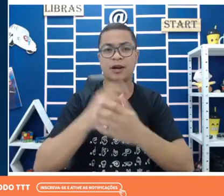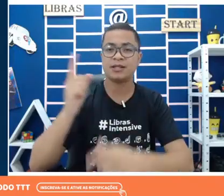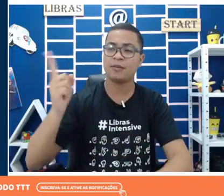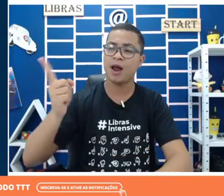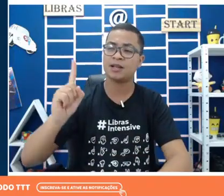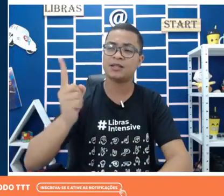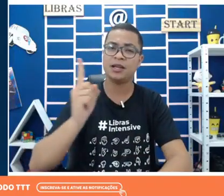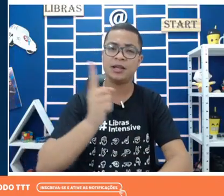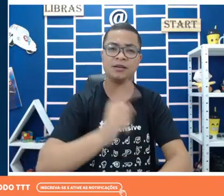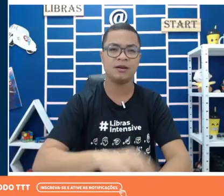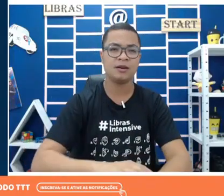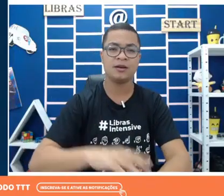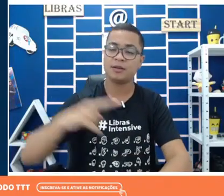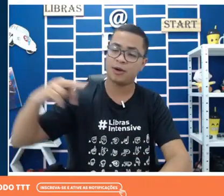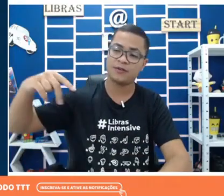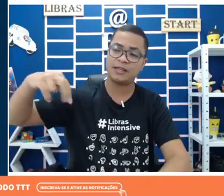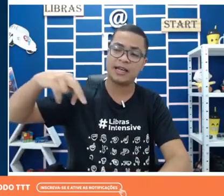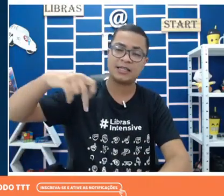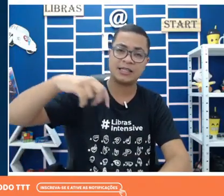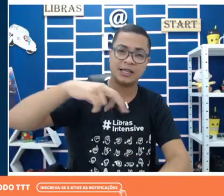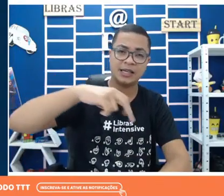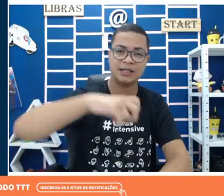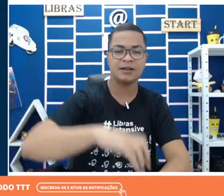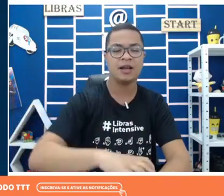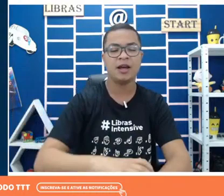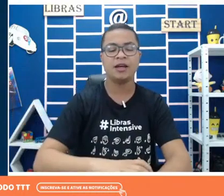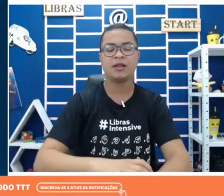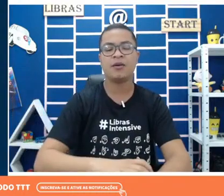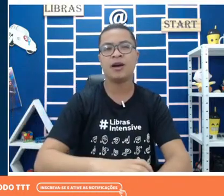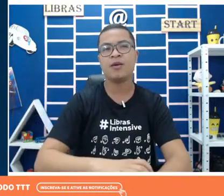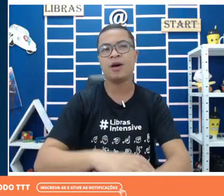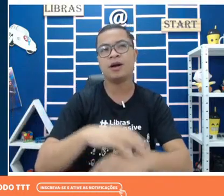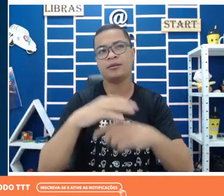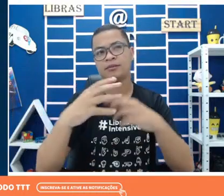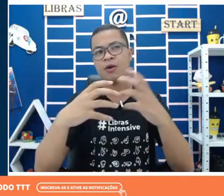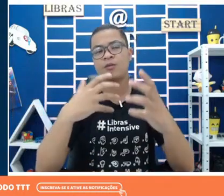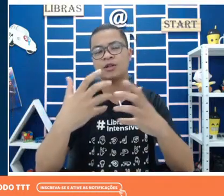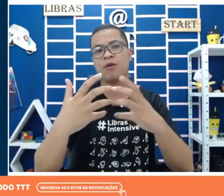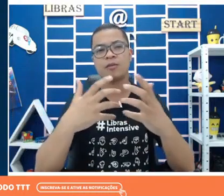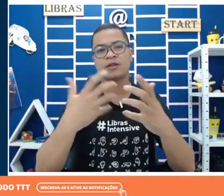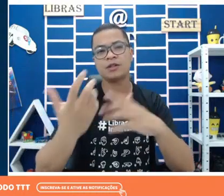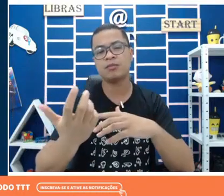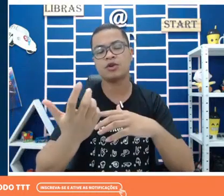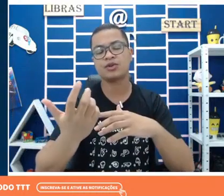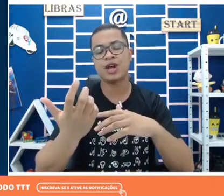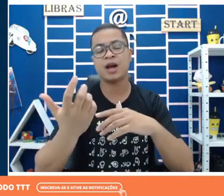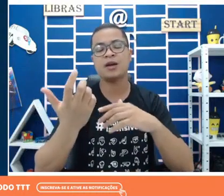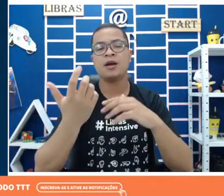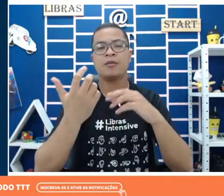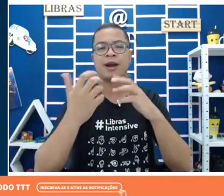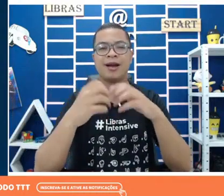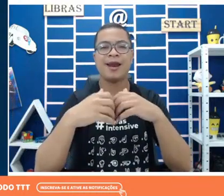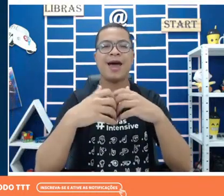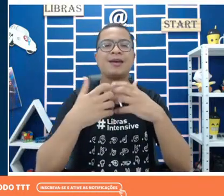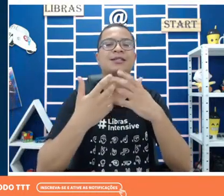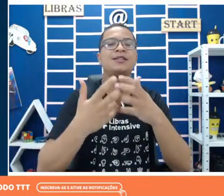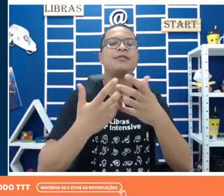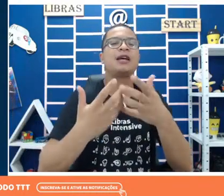pode fazer, por exemplo, assim, você pode fazer assim. Então, algumas formas que você pode usar